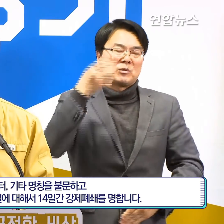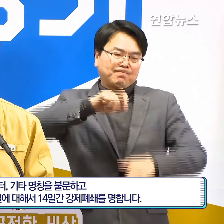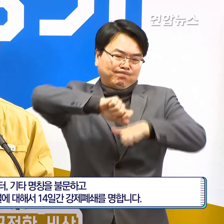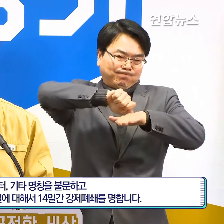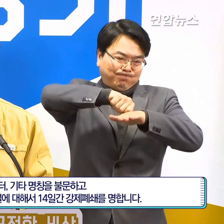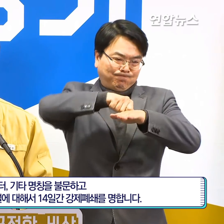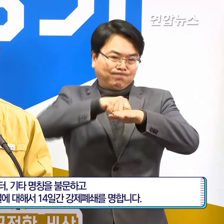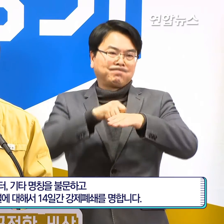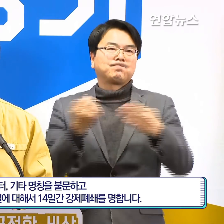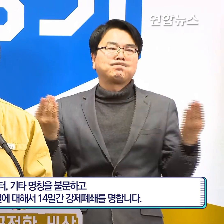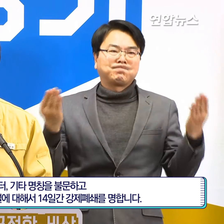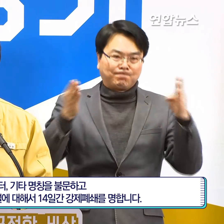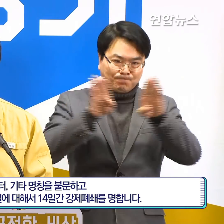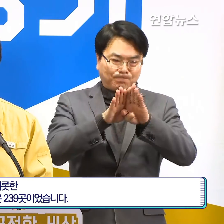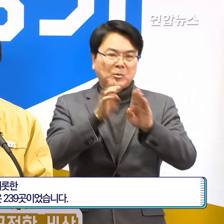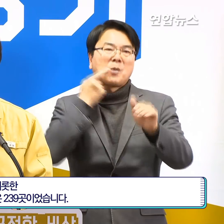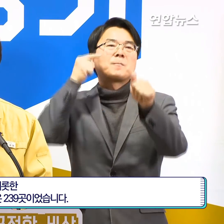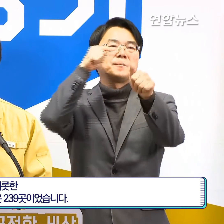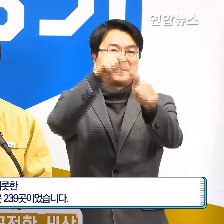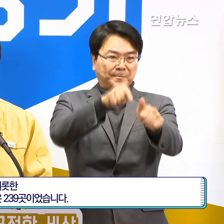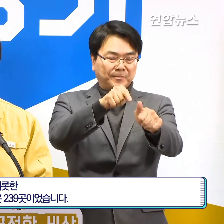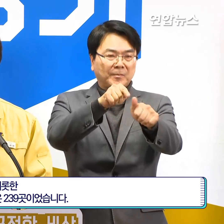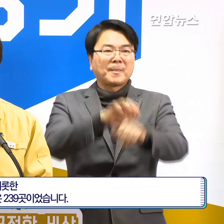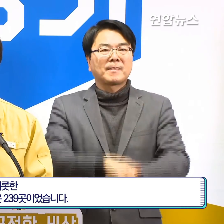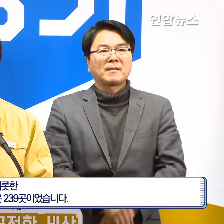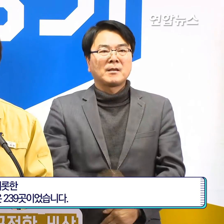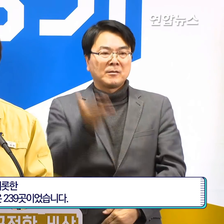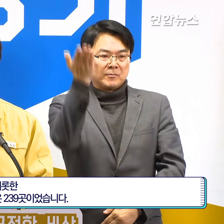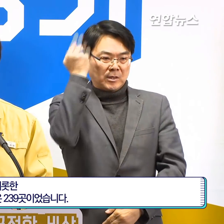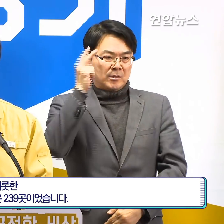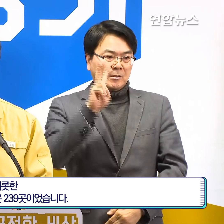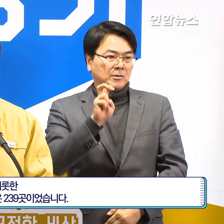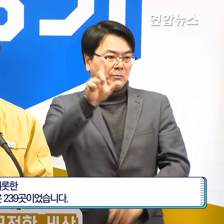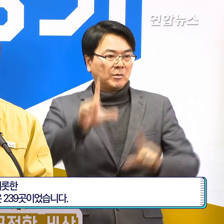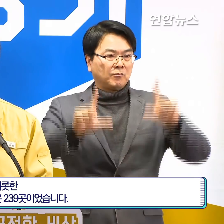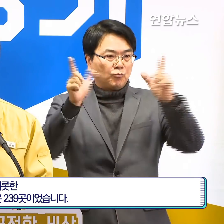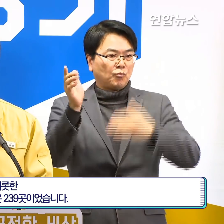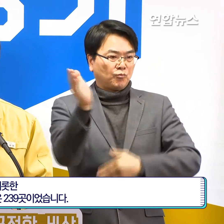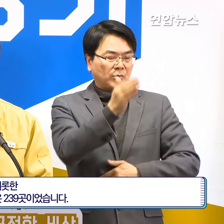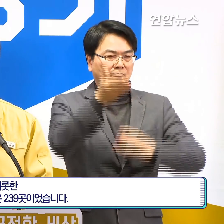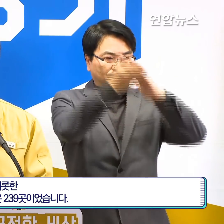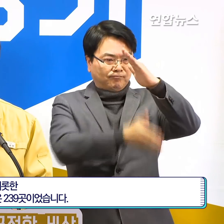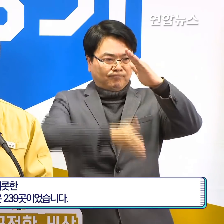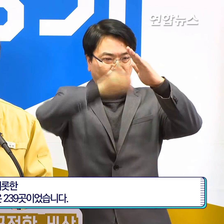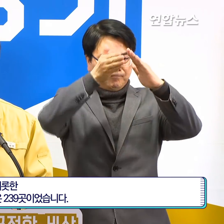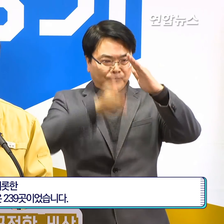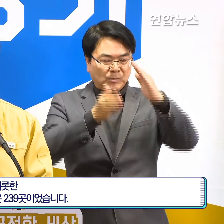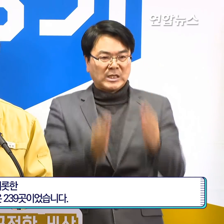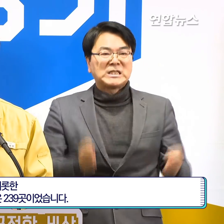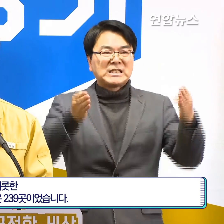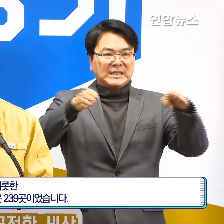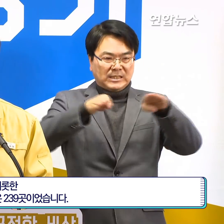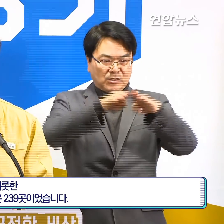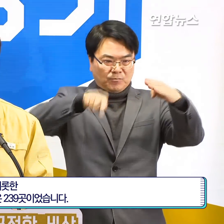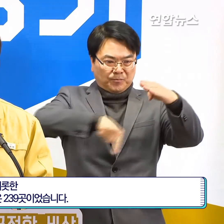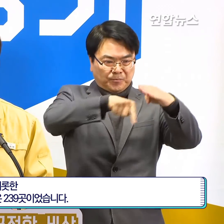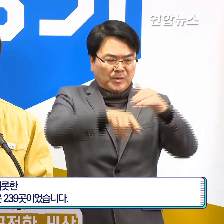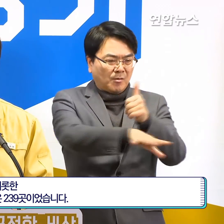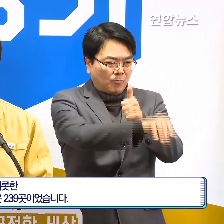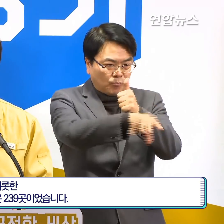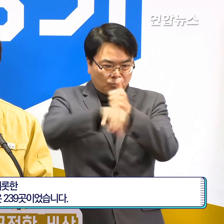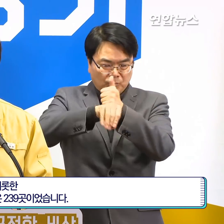폐쇄를 명합니다. 지난 22일 신천지 교회는 공식 교회 시설을 비롯한 부속